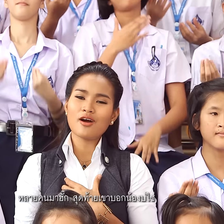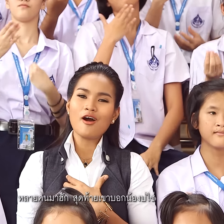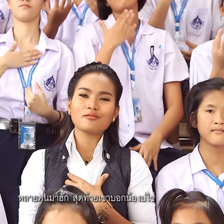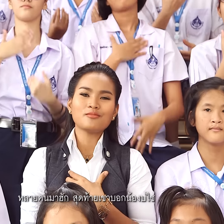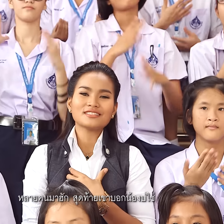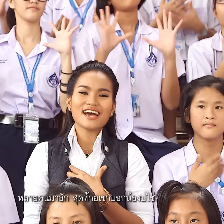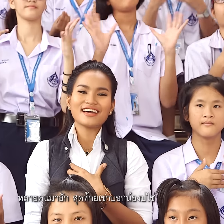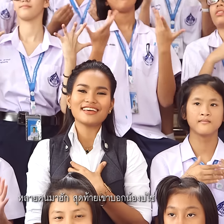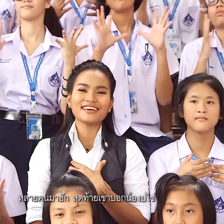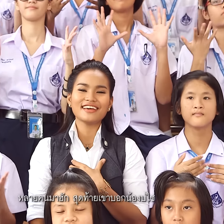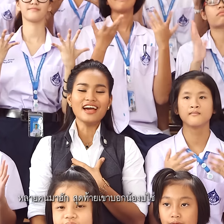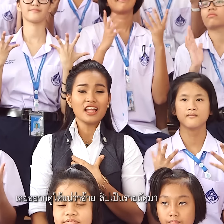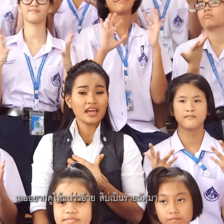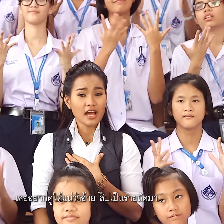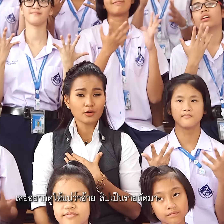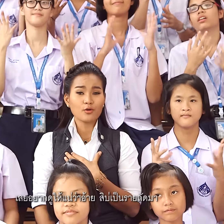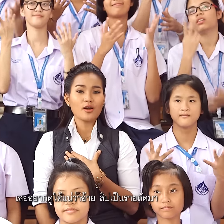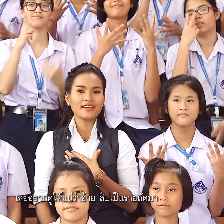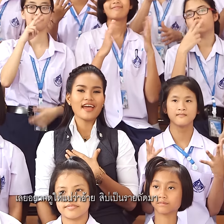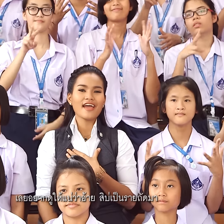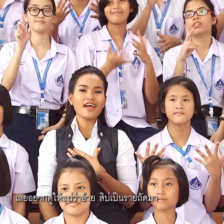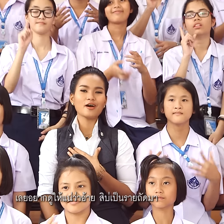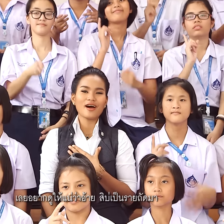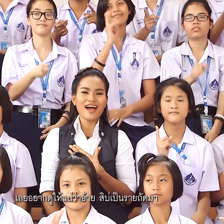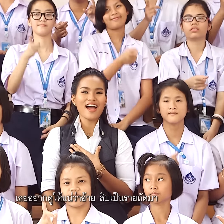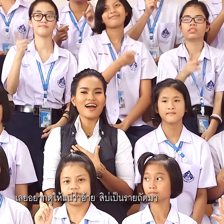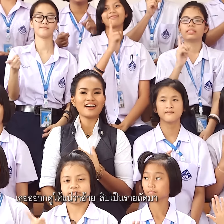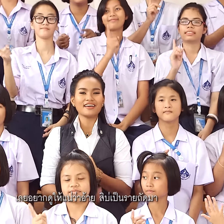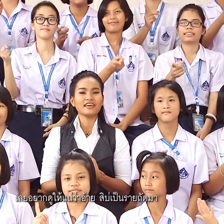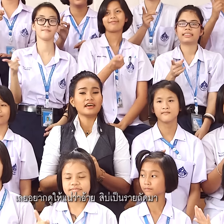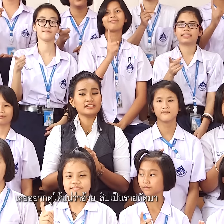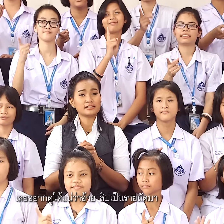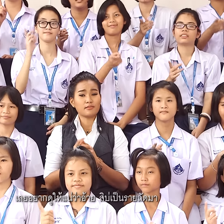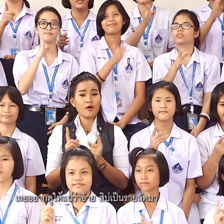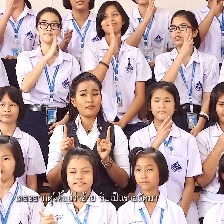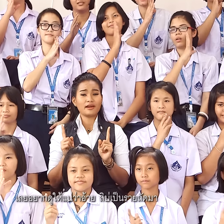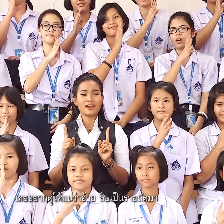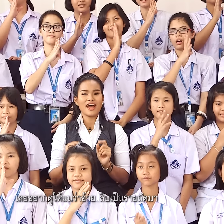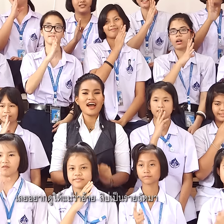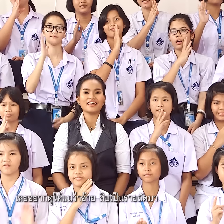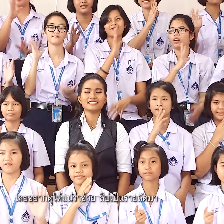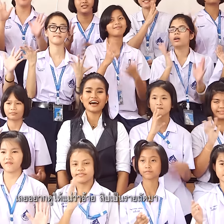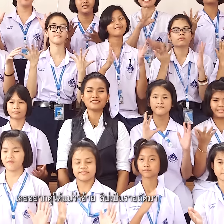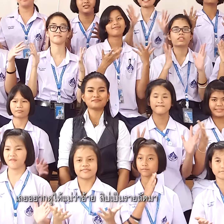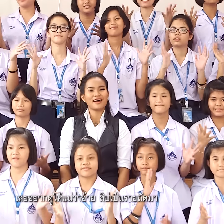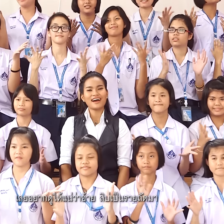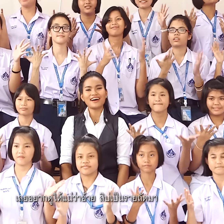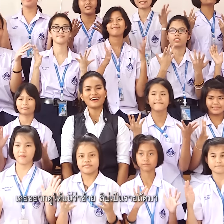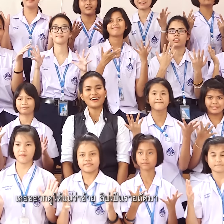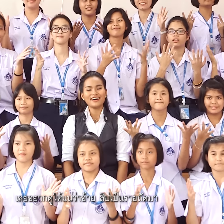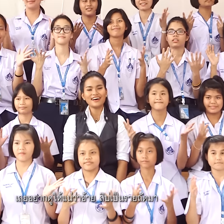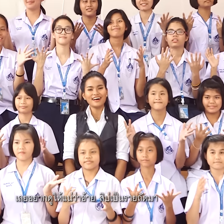บอกน้องบ่ใช่และอยากดูให้แน่ว่าอายสิบอกเป็นไรถัดม